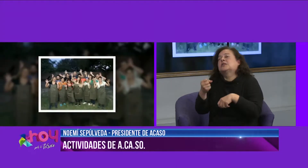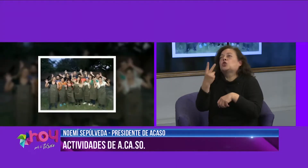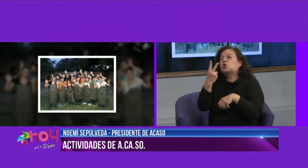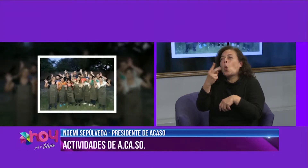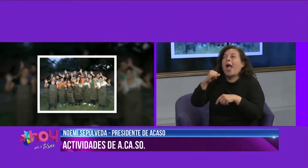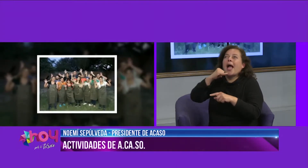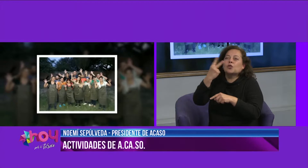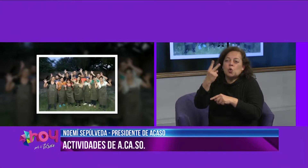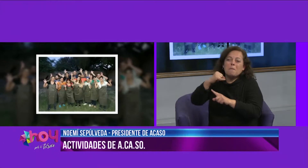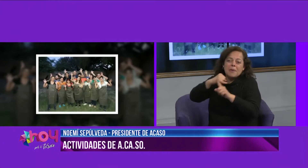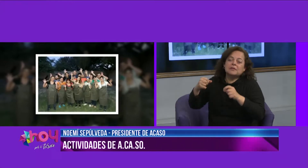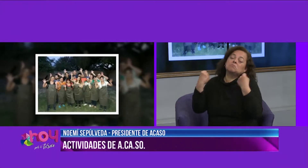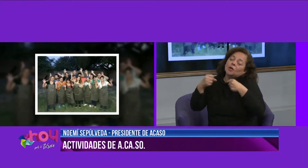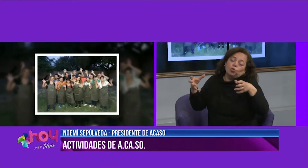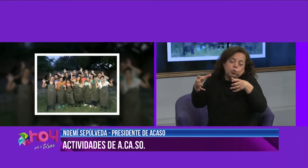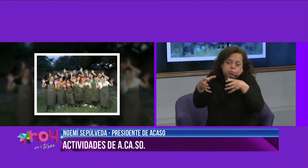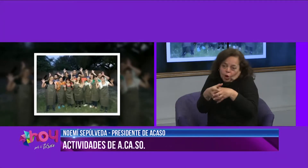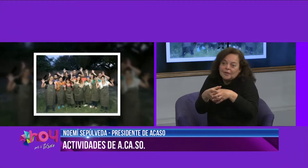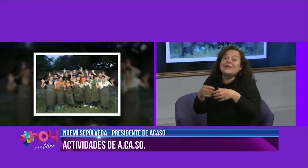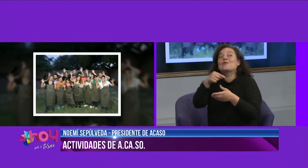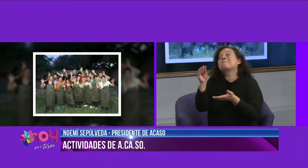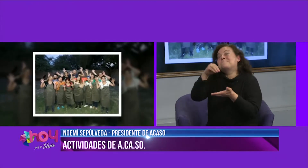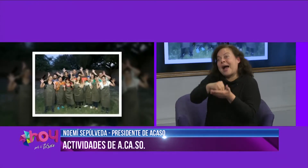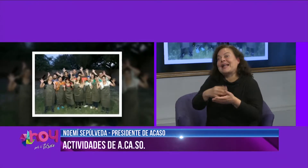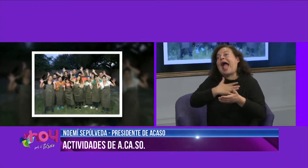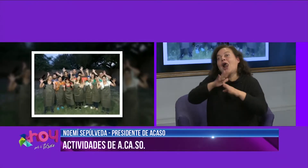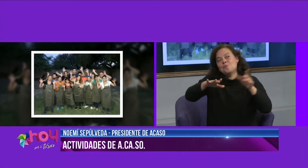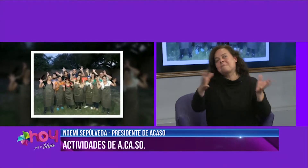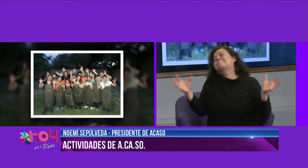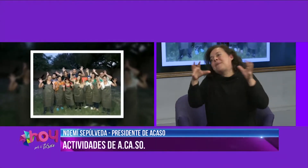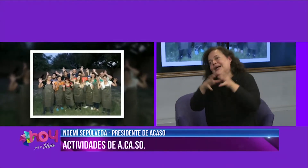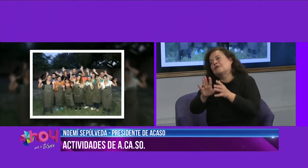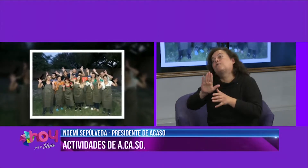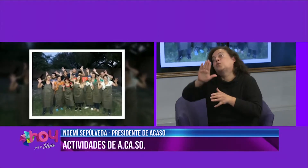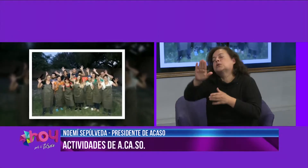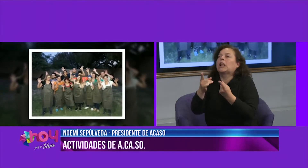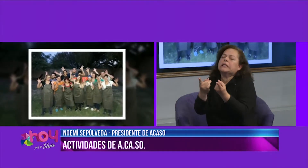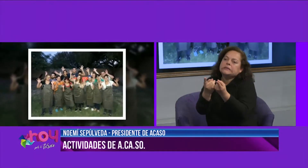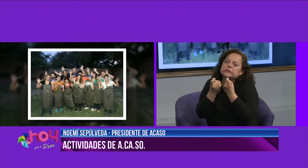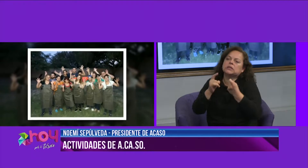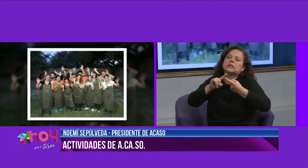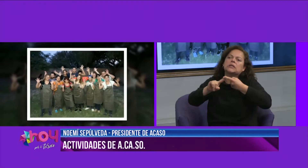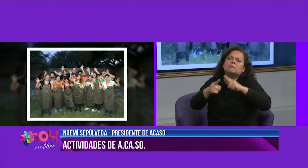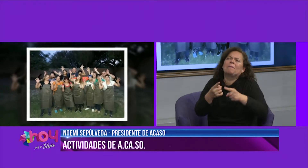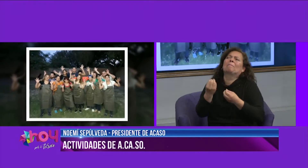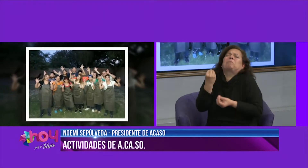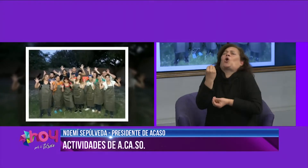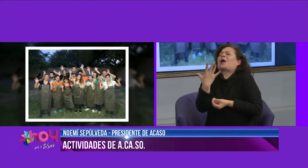trabajando y practicando aproximadamente hace 2 años y medio. Obviamente nosotros queremos que estos alumnos en un futuro también se incorporen porque